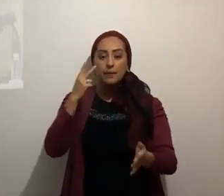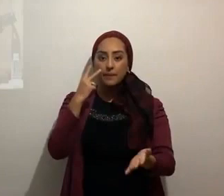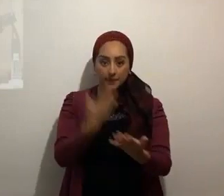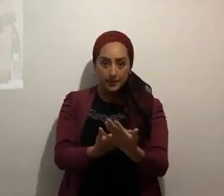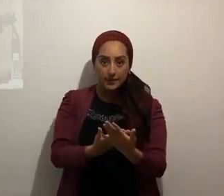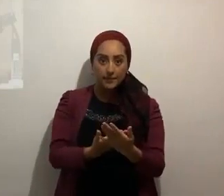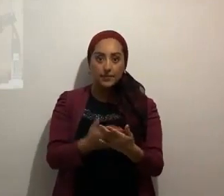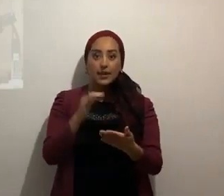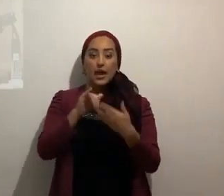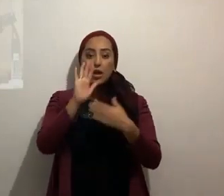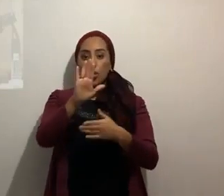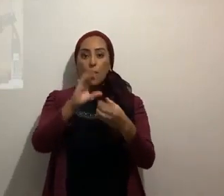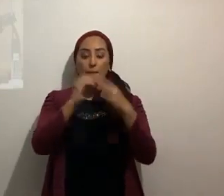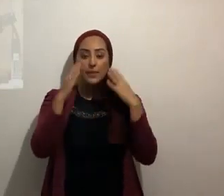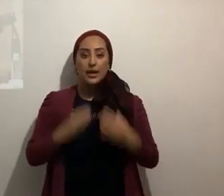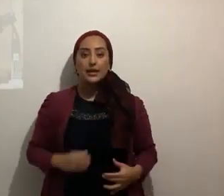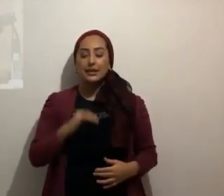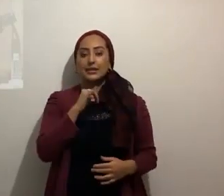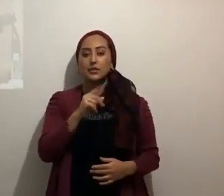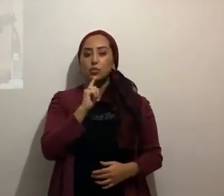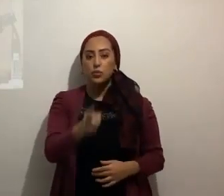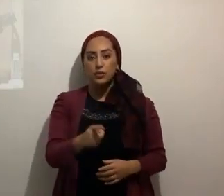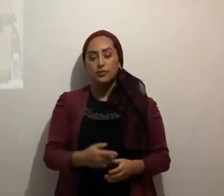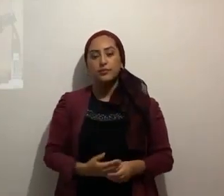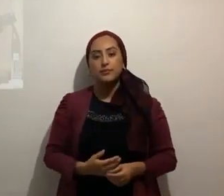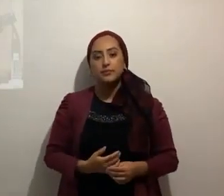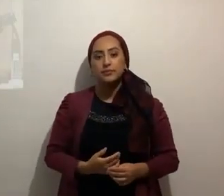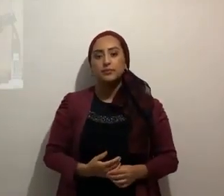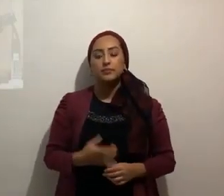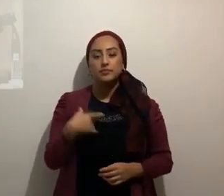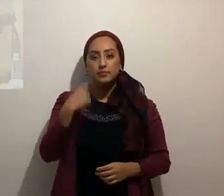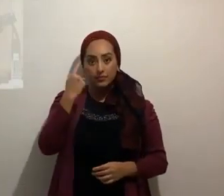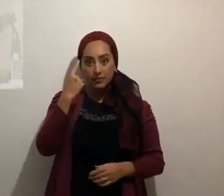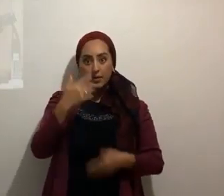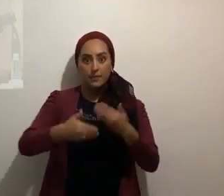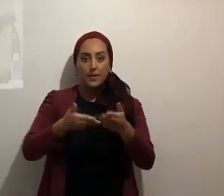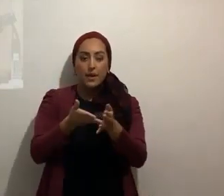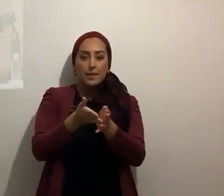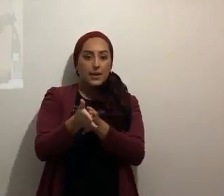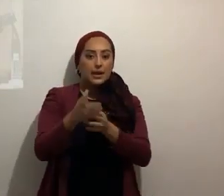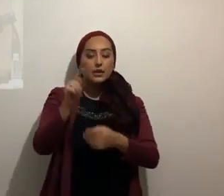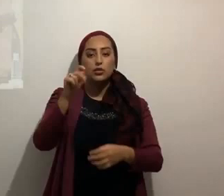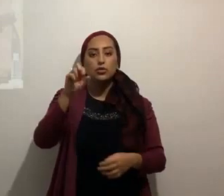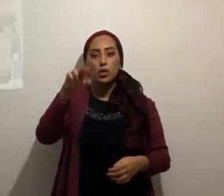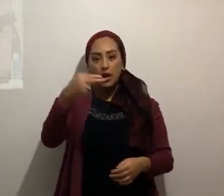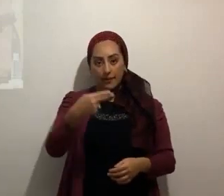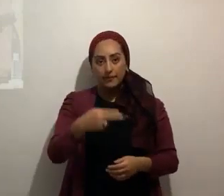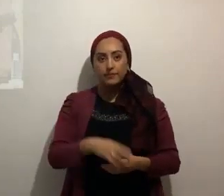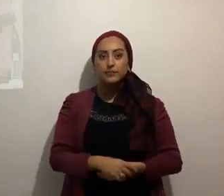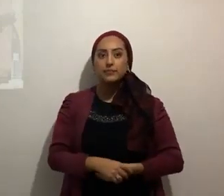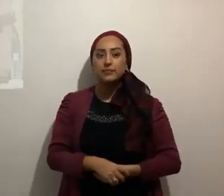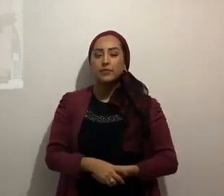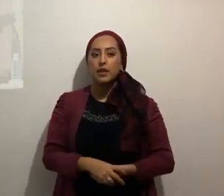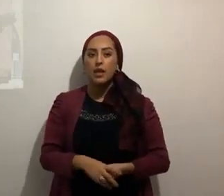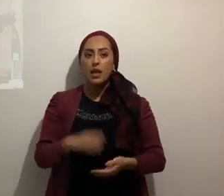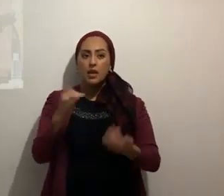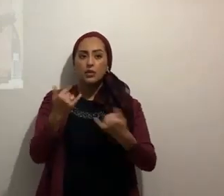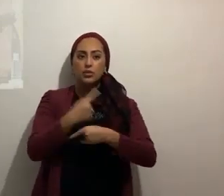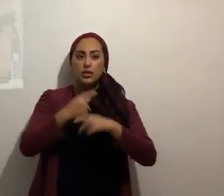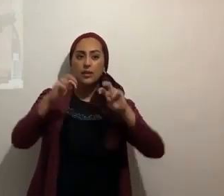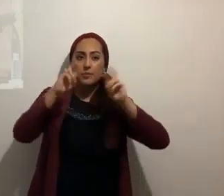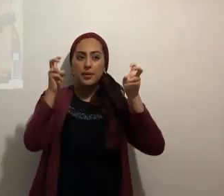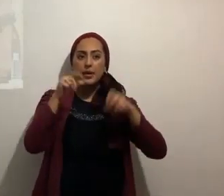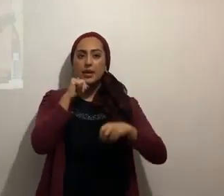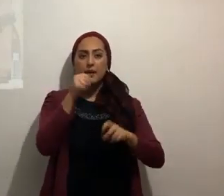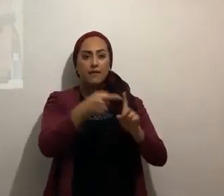testimonio, perdón, de que tu cuerpo es real. ¿Vamos entendiendo las profundidades de la Torá? Estos temas no están